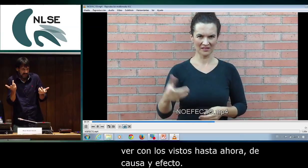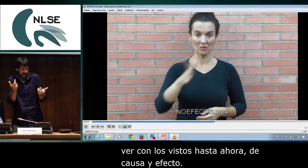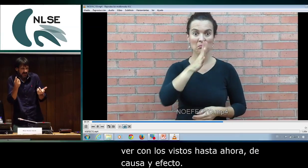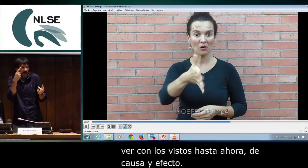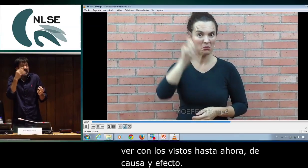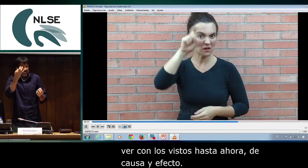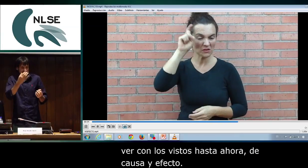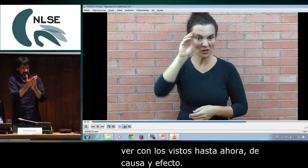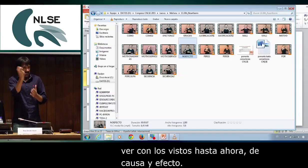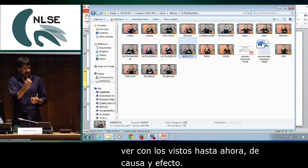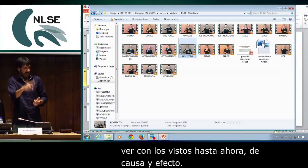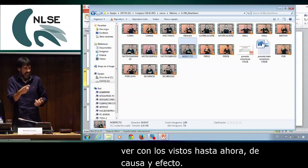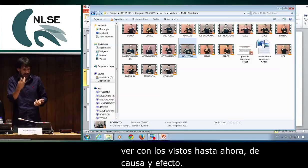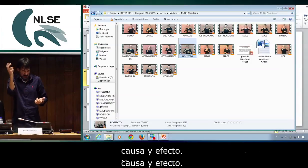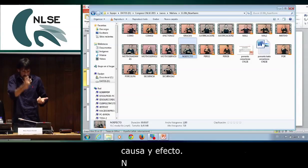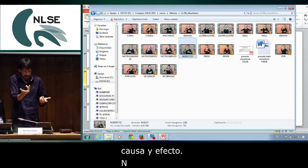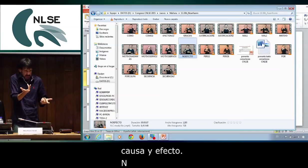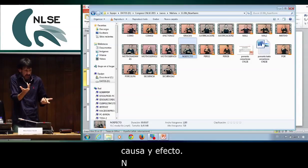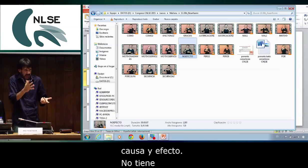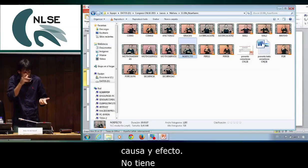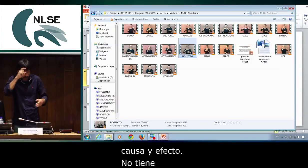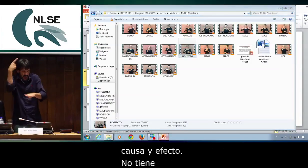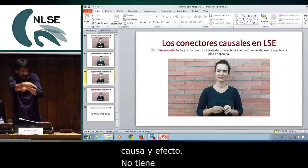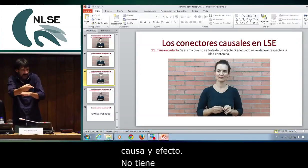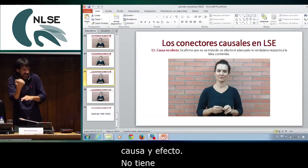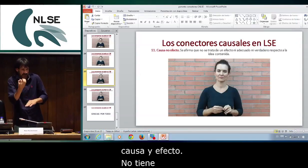No tiene ninguna relación.